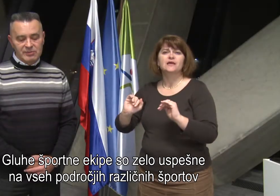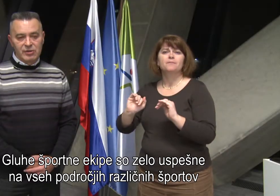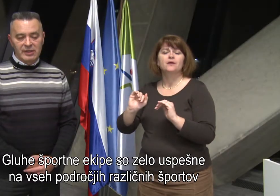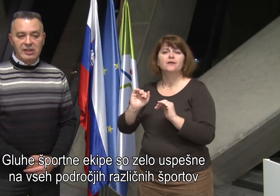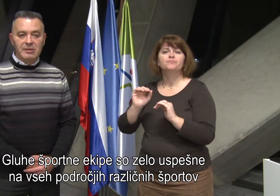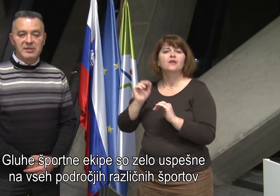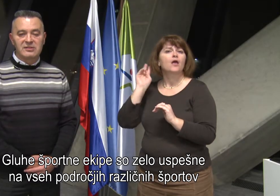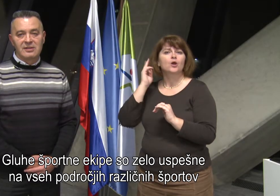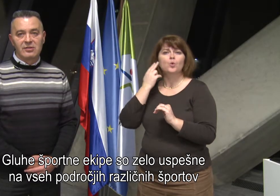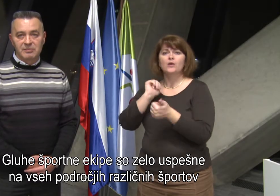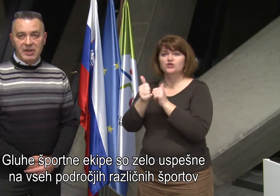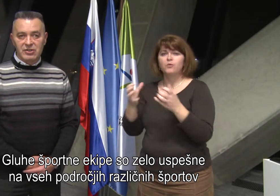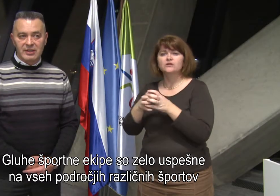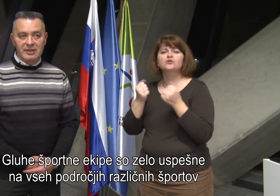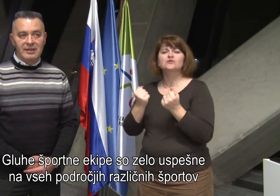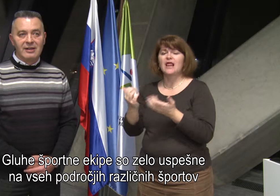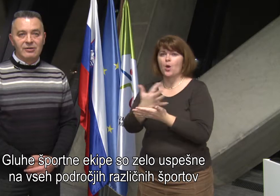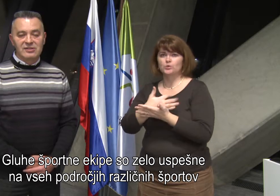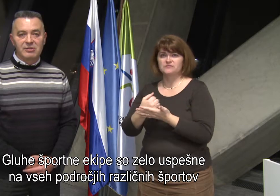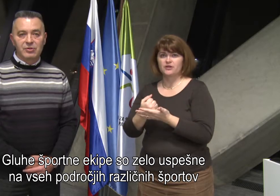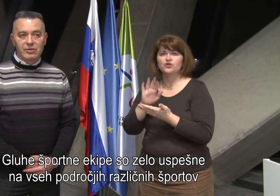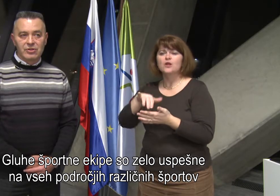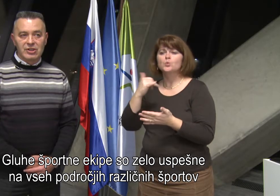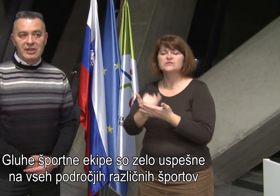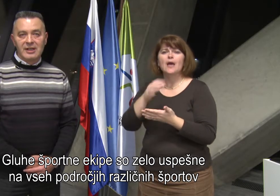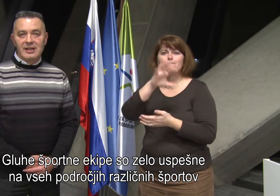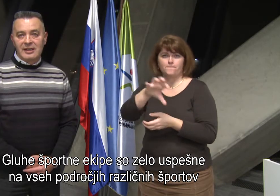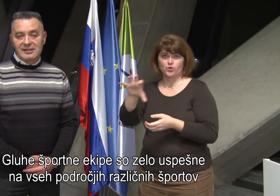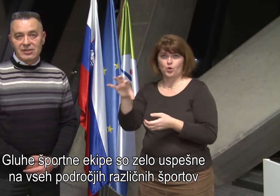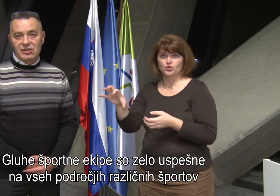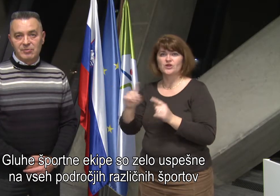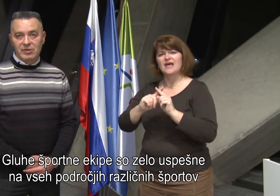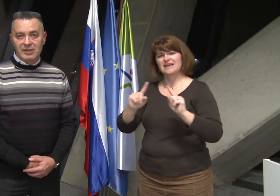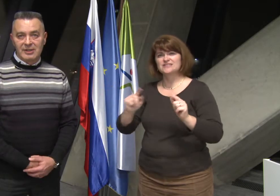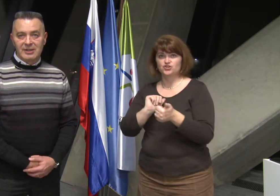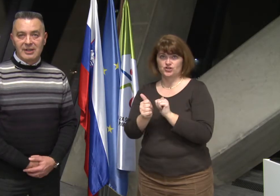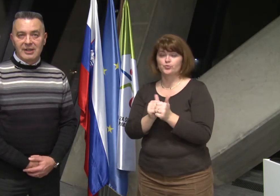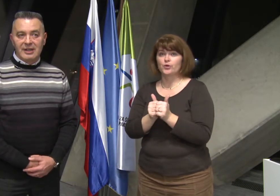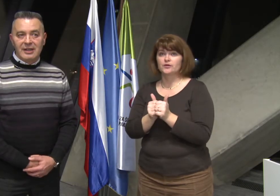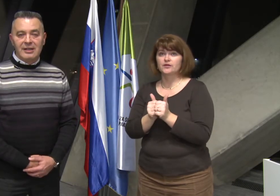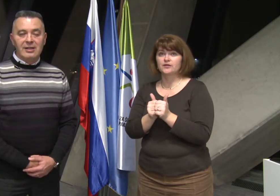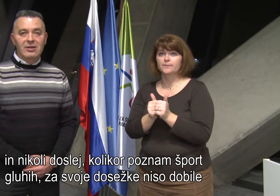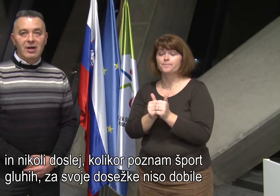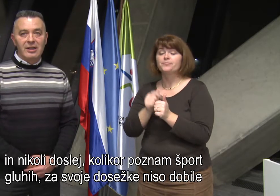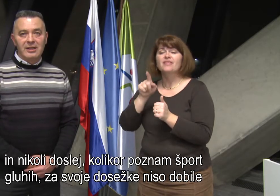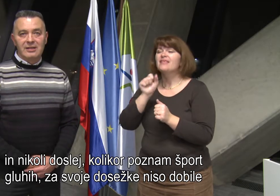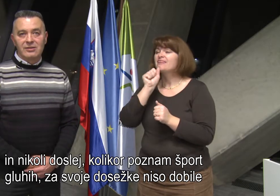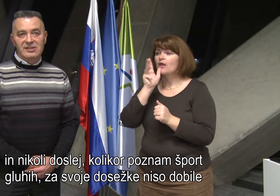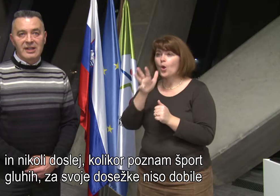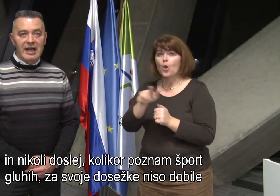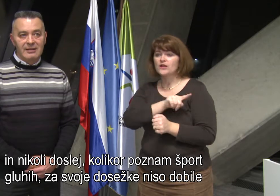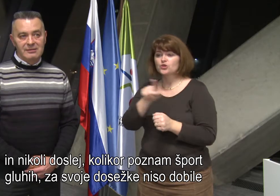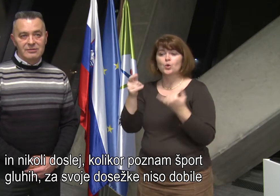Gluhe športne ekipe so zelo uspešne na vseh področjih različnih športih. In nikoli